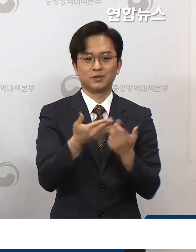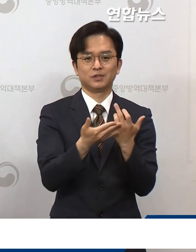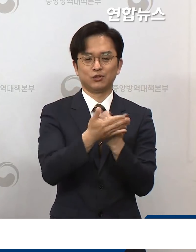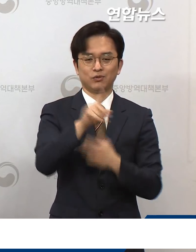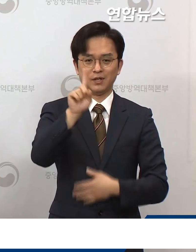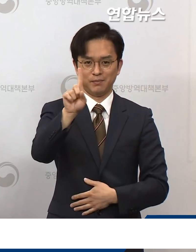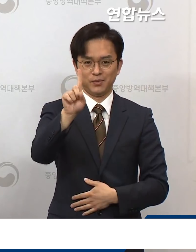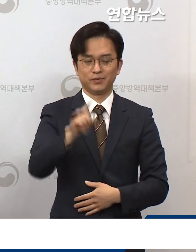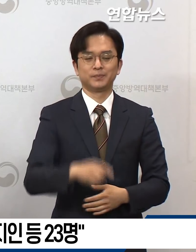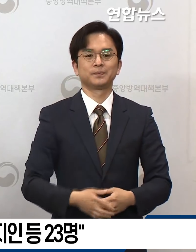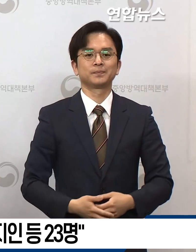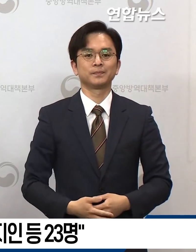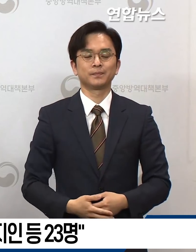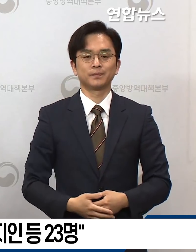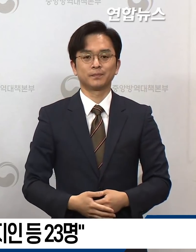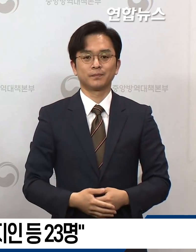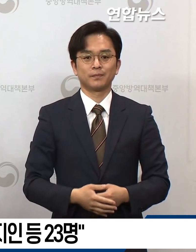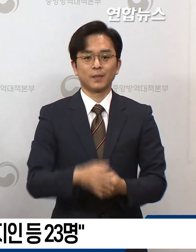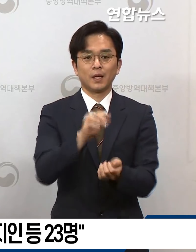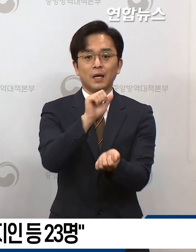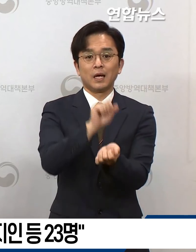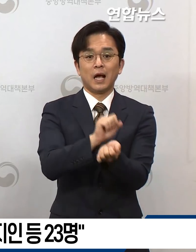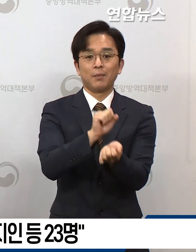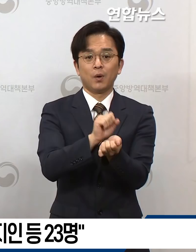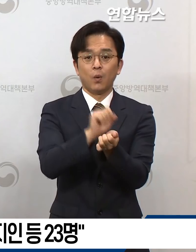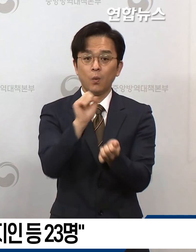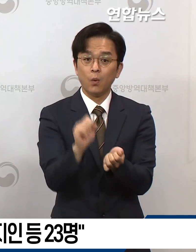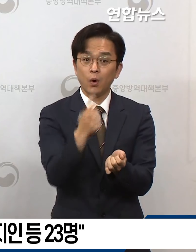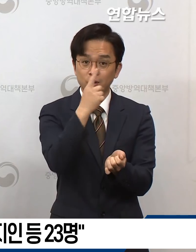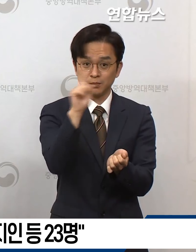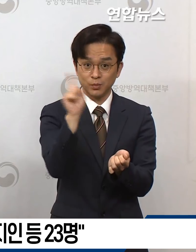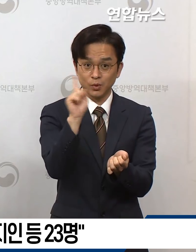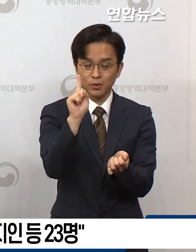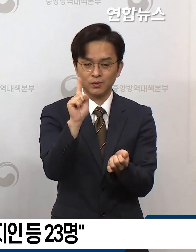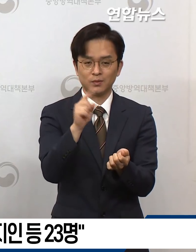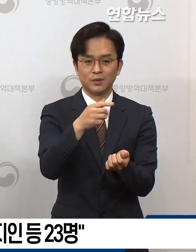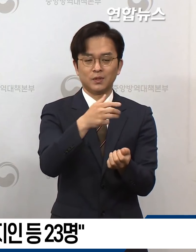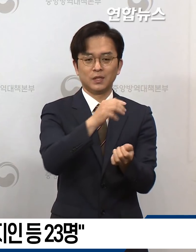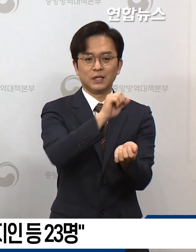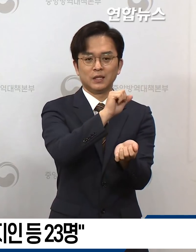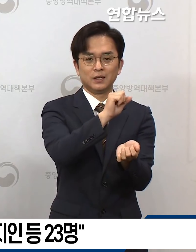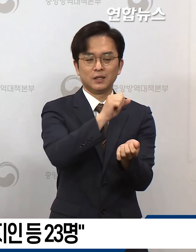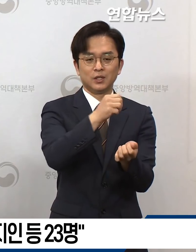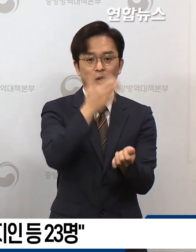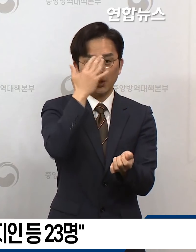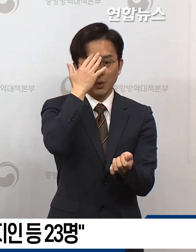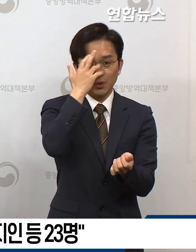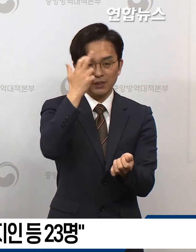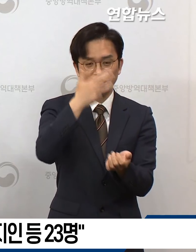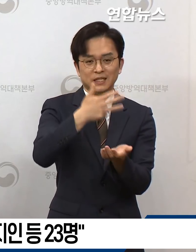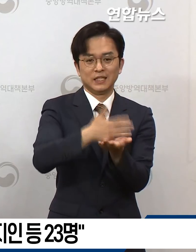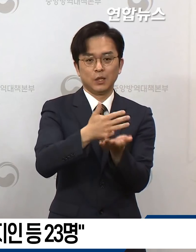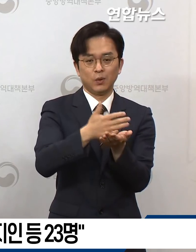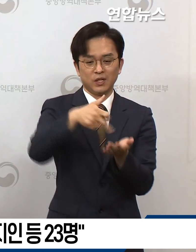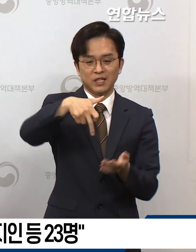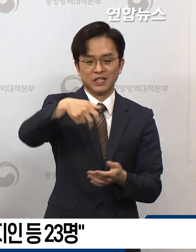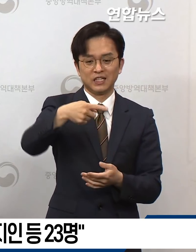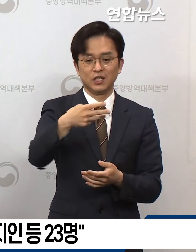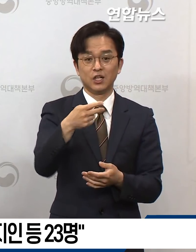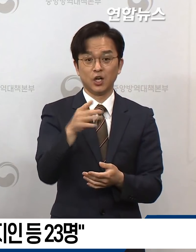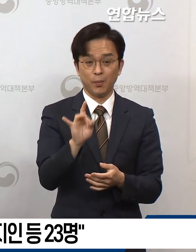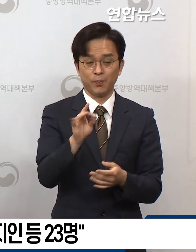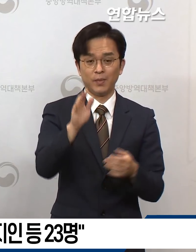1명입니다. 감염 경로별로는 이태원 클럽을 방문하여 노출되어 확진된